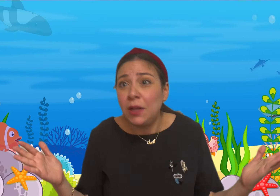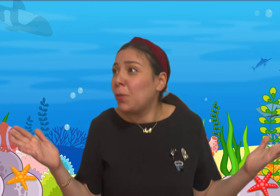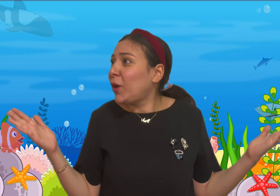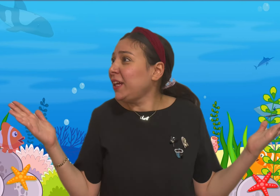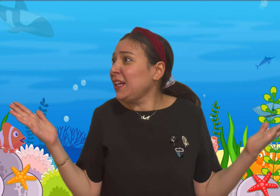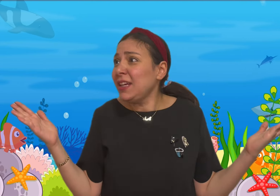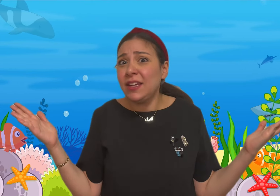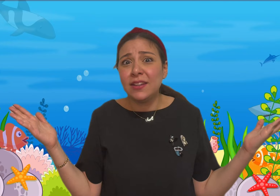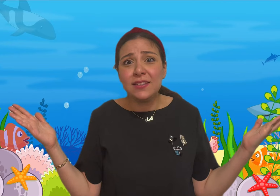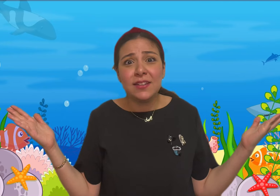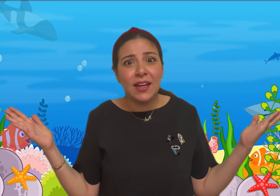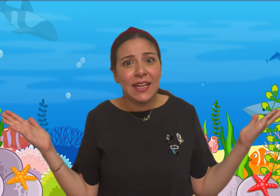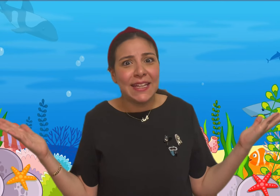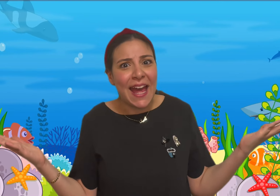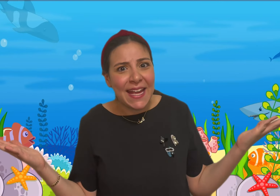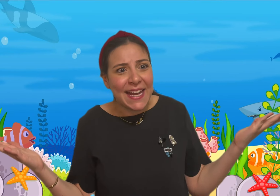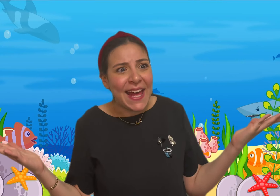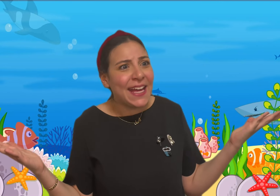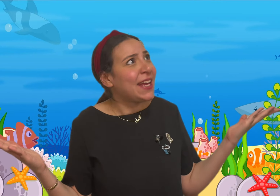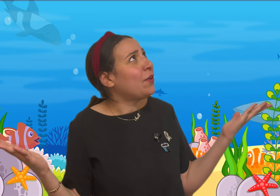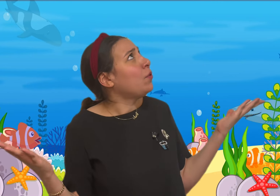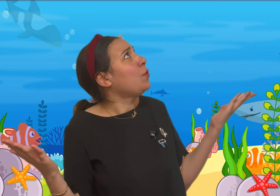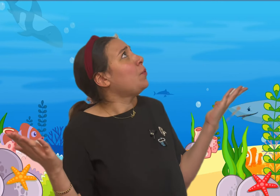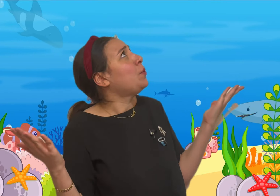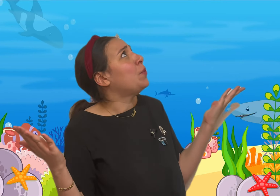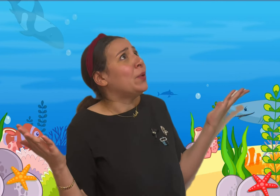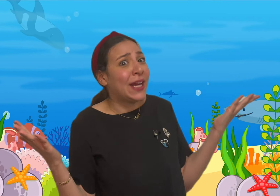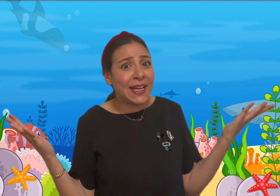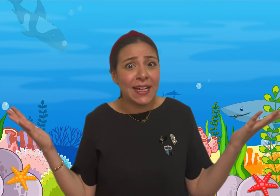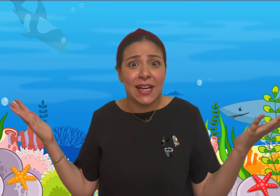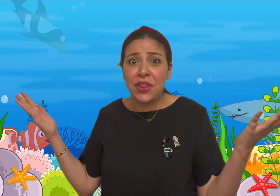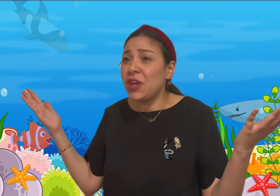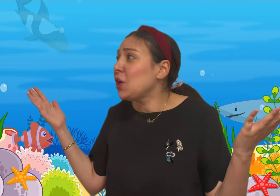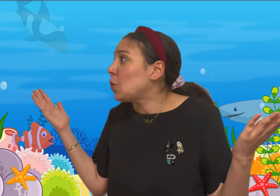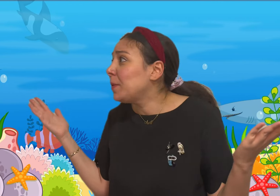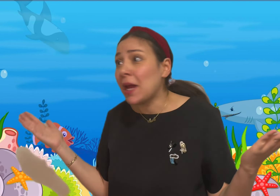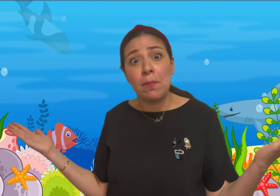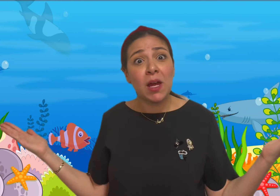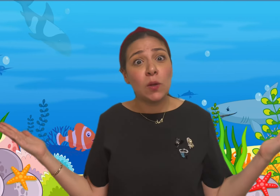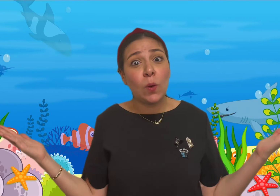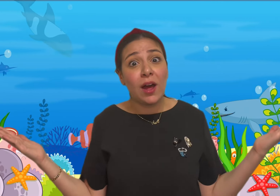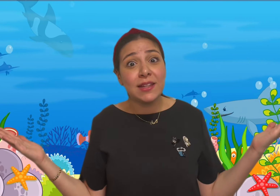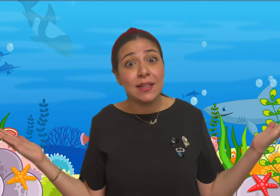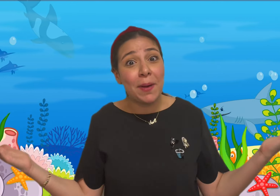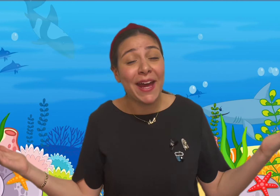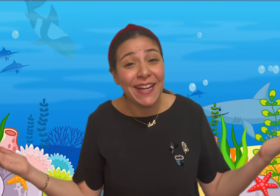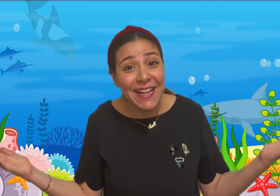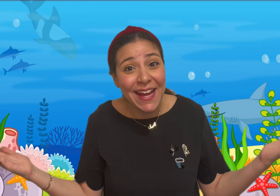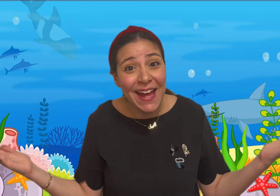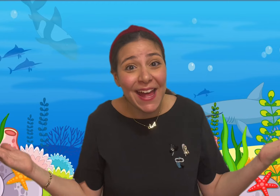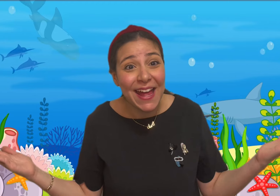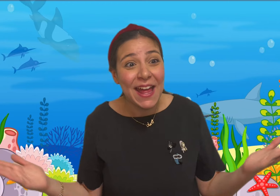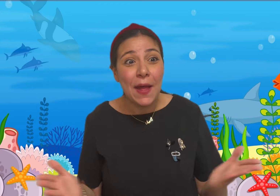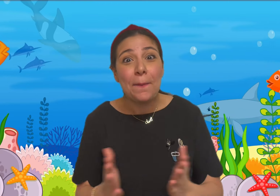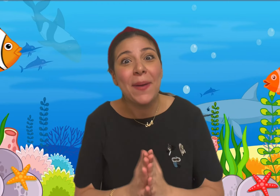المحيط يا إلهي انظروا هناك الكثير من المخلوقات البحرية ما